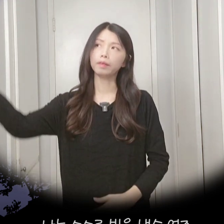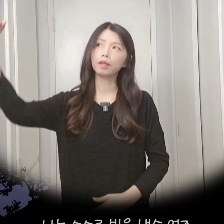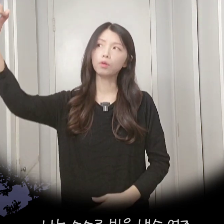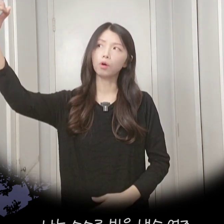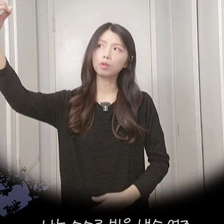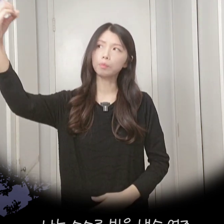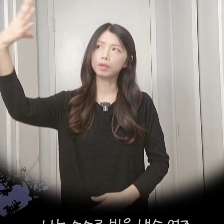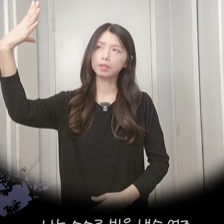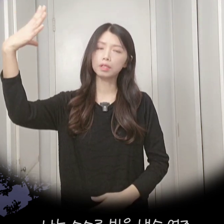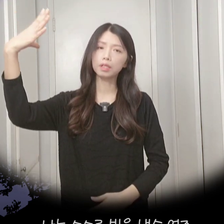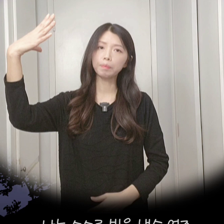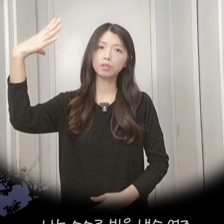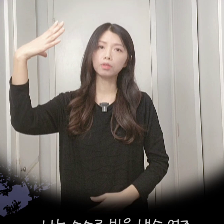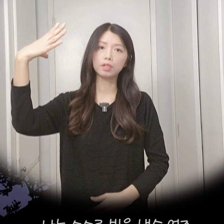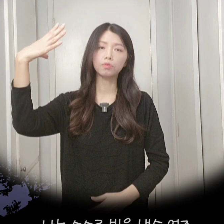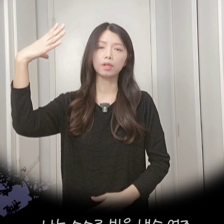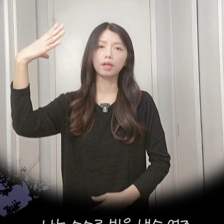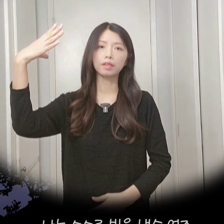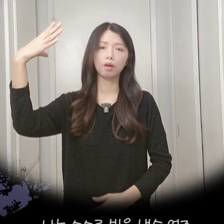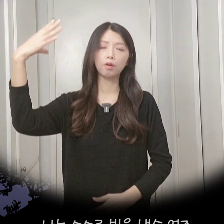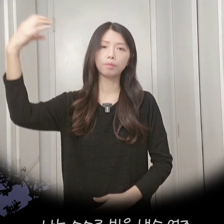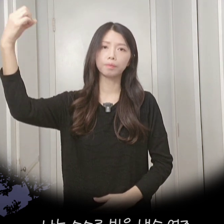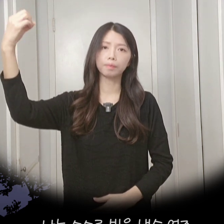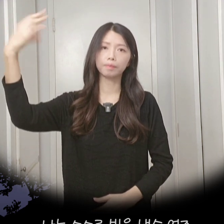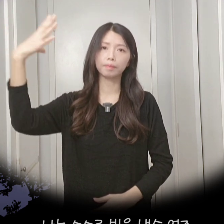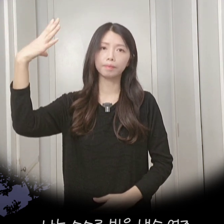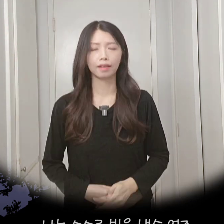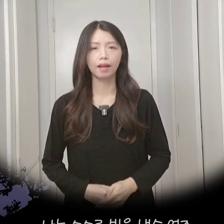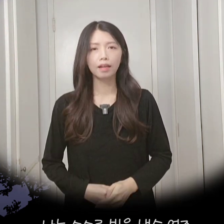또 반대로 여기서 빛이 비춰질 수도 있겠죠.